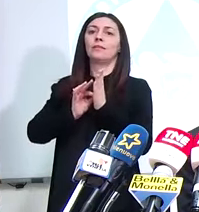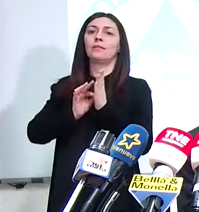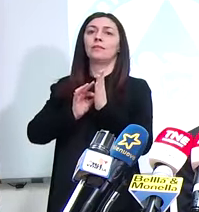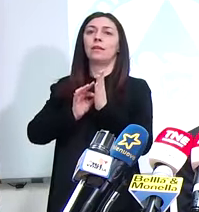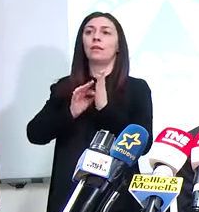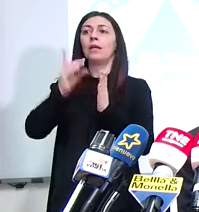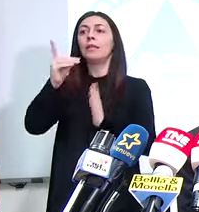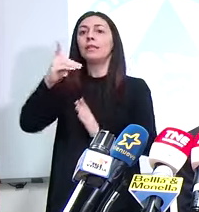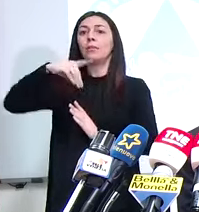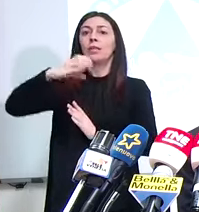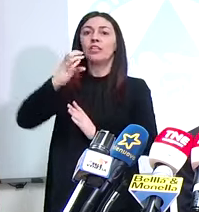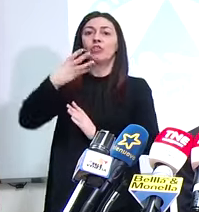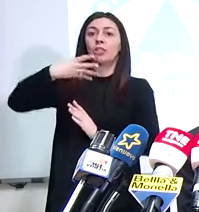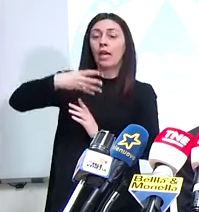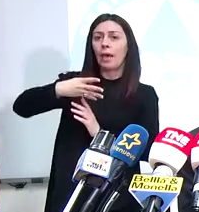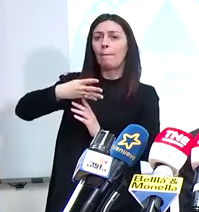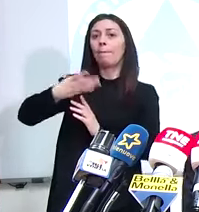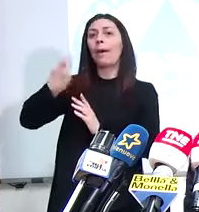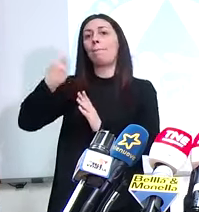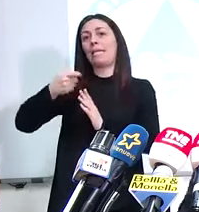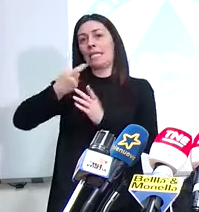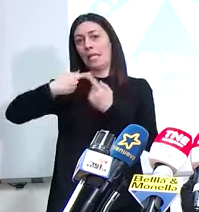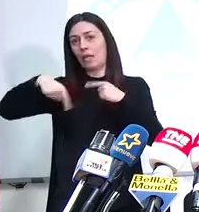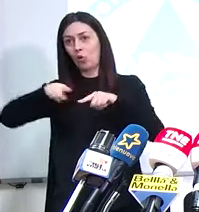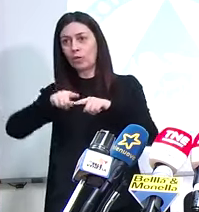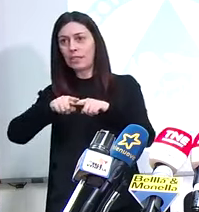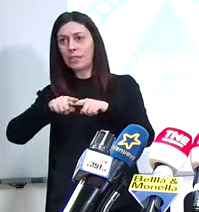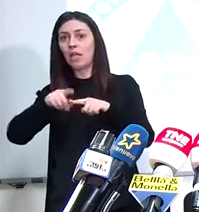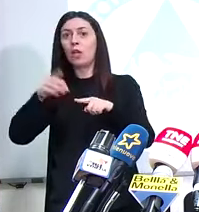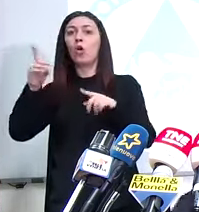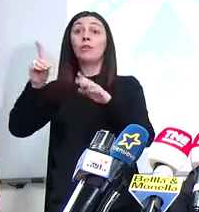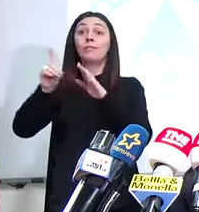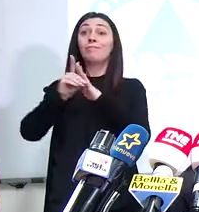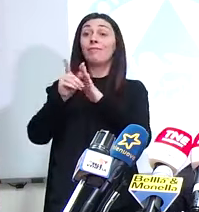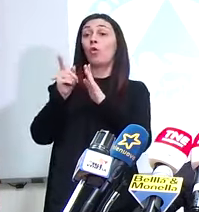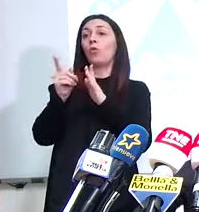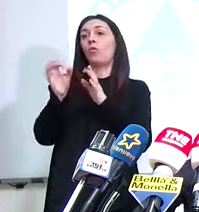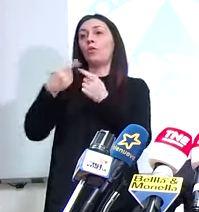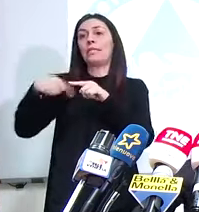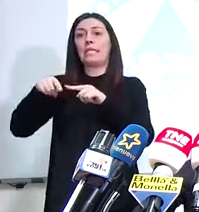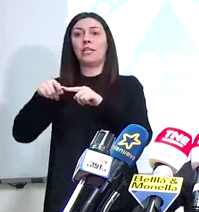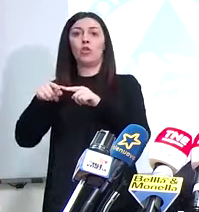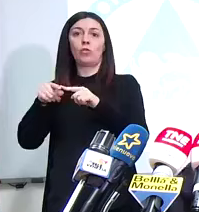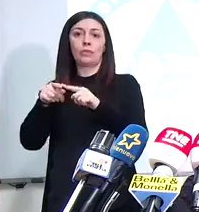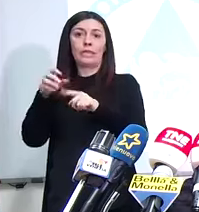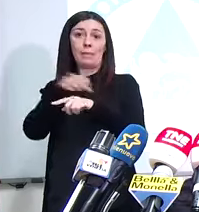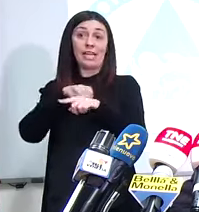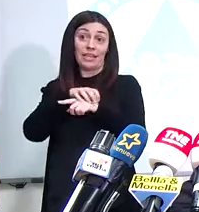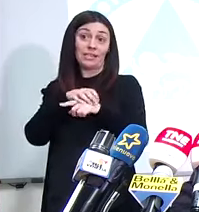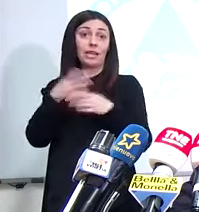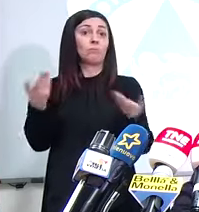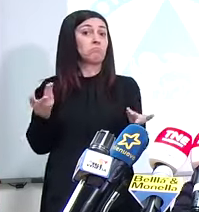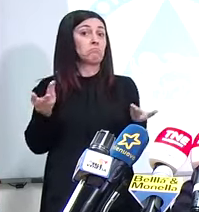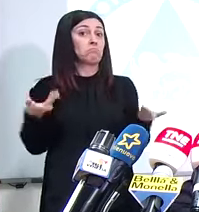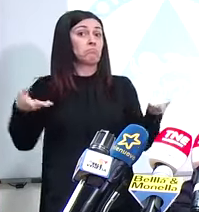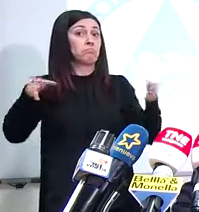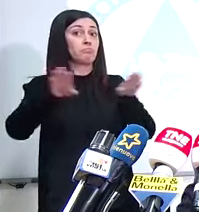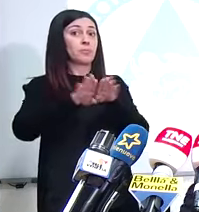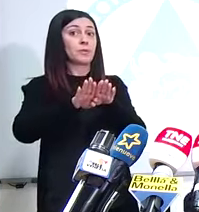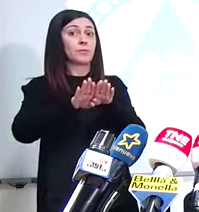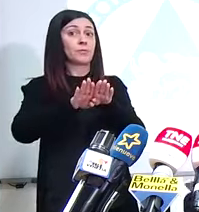lo fa presidente del consiglio sa non è un decreto graffa consiglio dei ministri chiaro e con questo grazie chiudiamo a rivedere ma